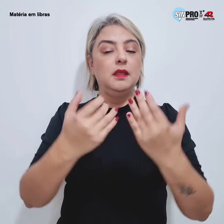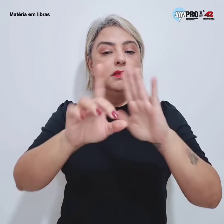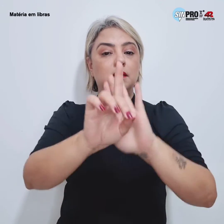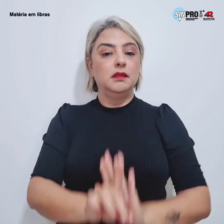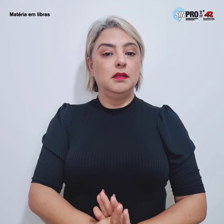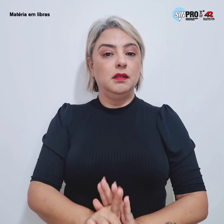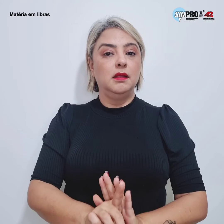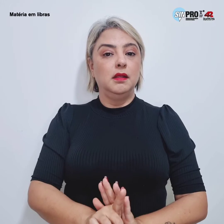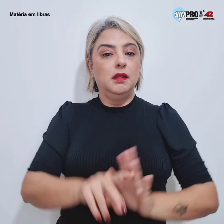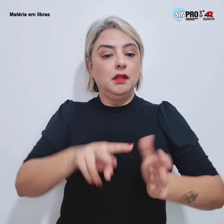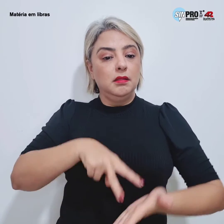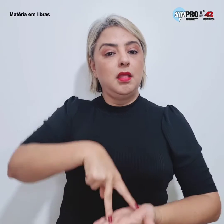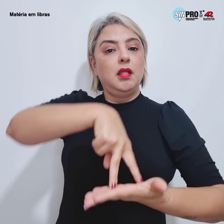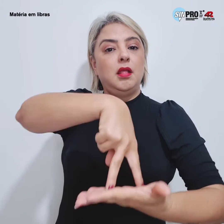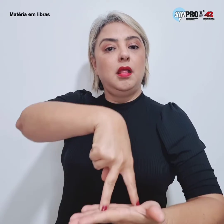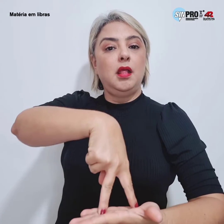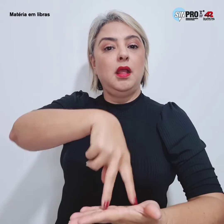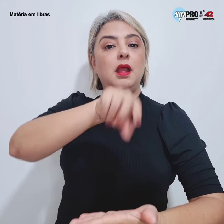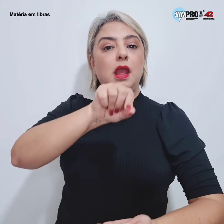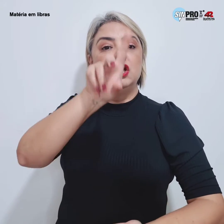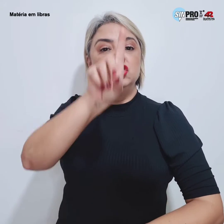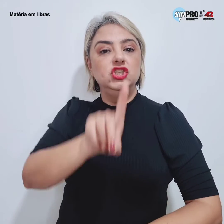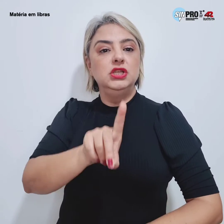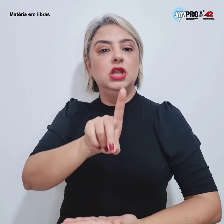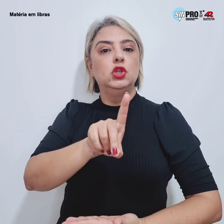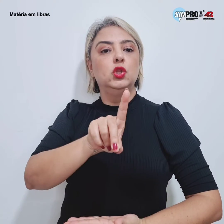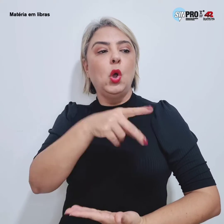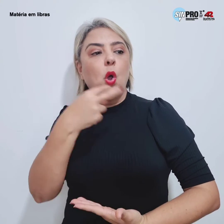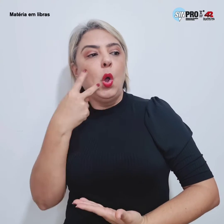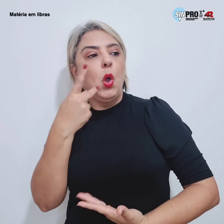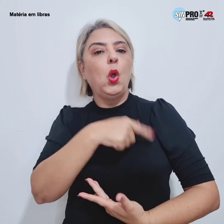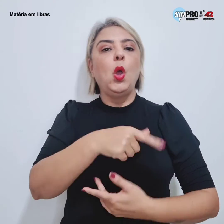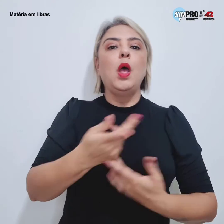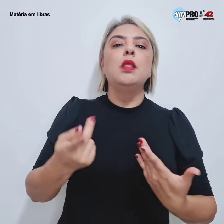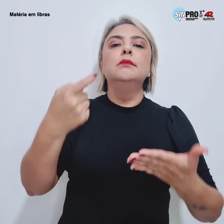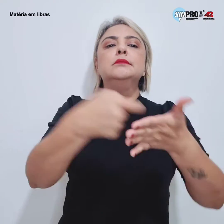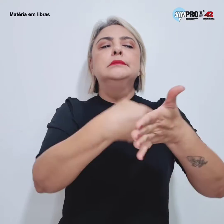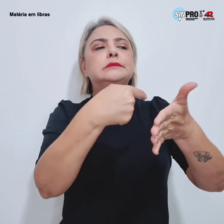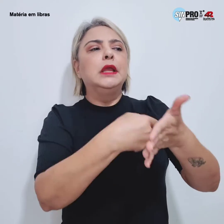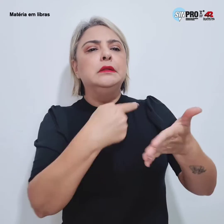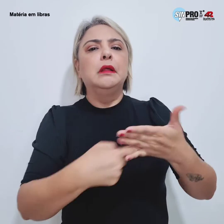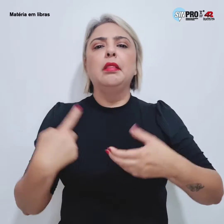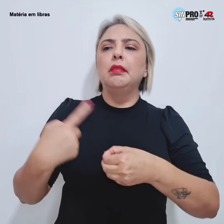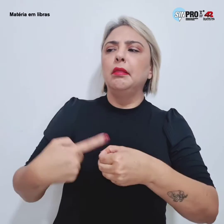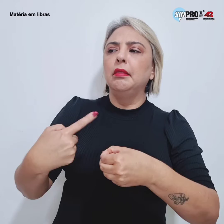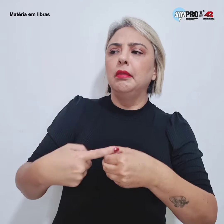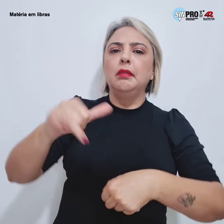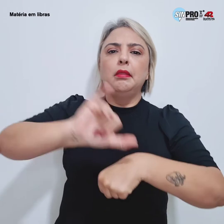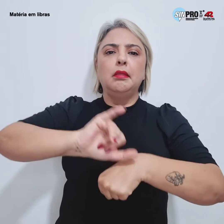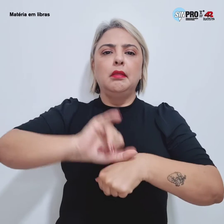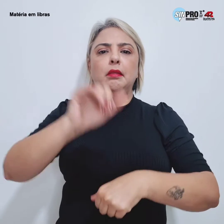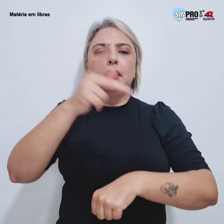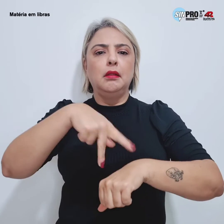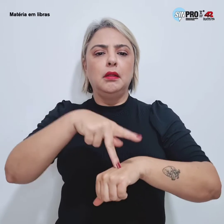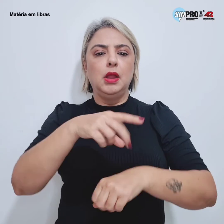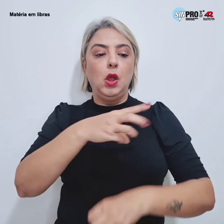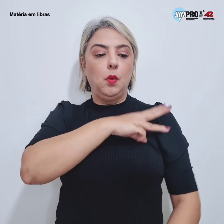equipes gestoras que atuam na linha de frente e que até isso foi questionado na capital do país.